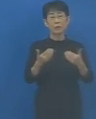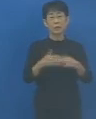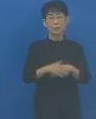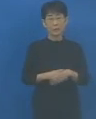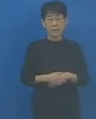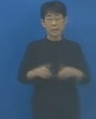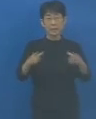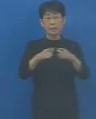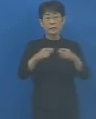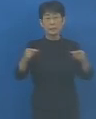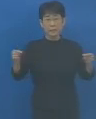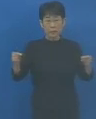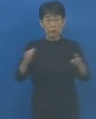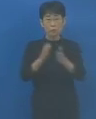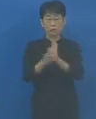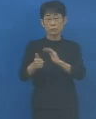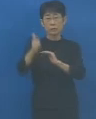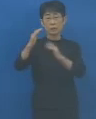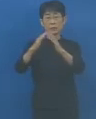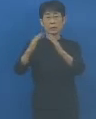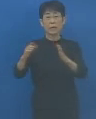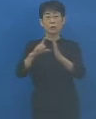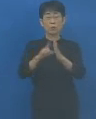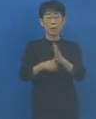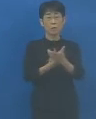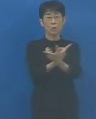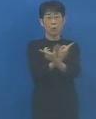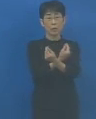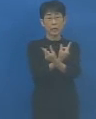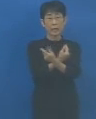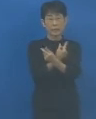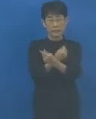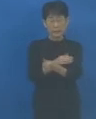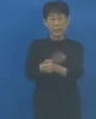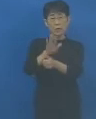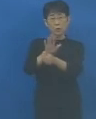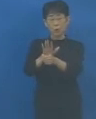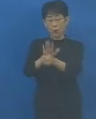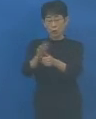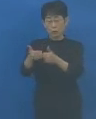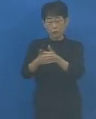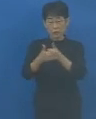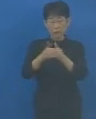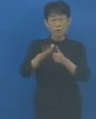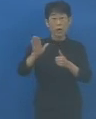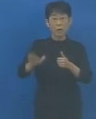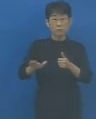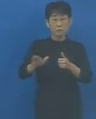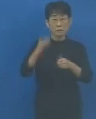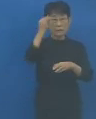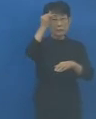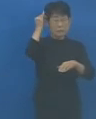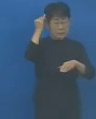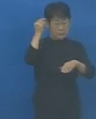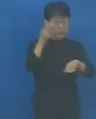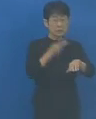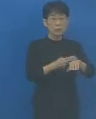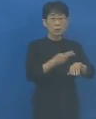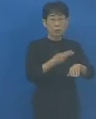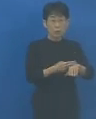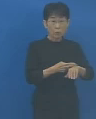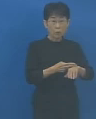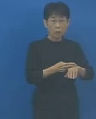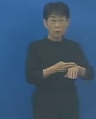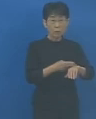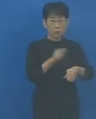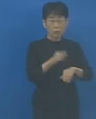知事会としてもそういう意味でお互いに協力し合えることもあるし、ノウハウの共有だとか、それから人材